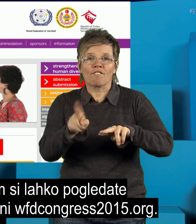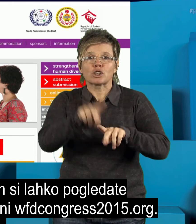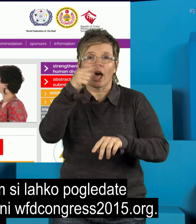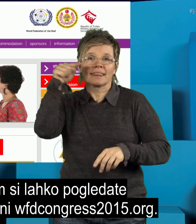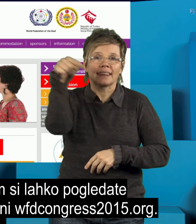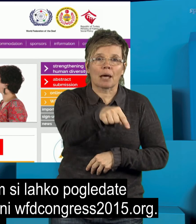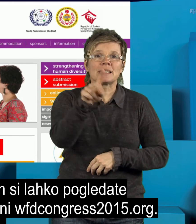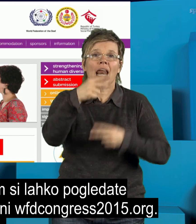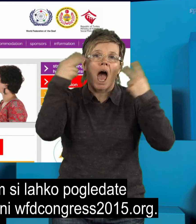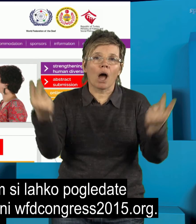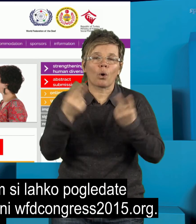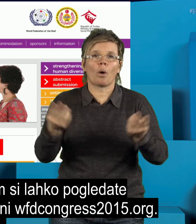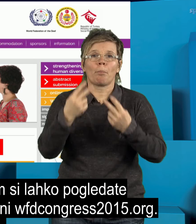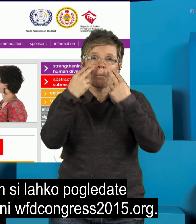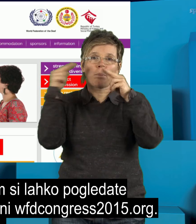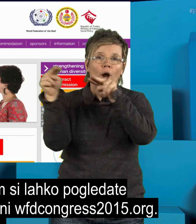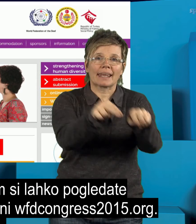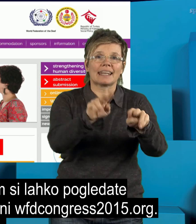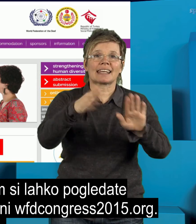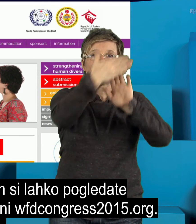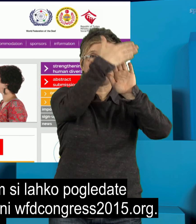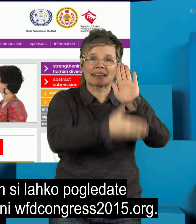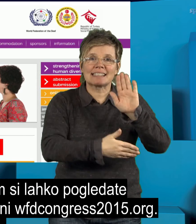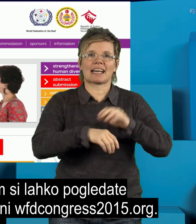Več o tem si lahko pogledate na spletni strani